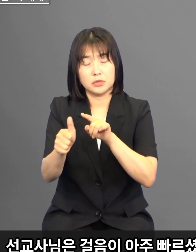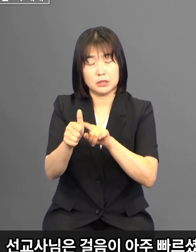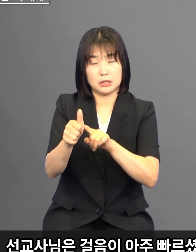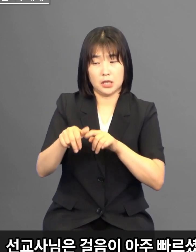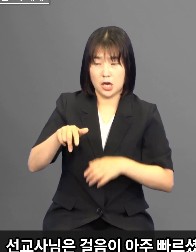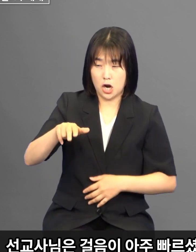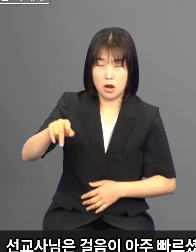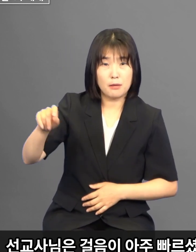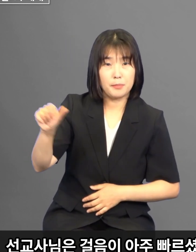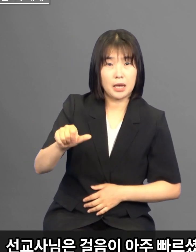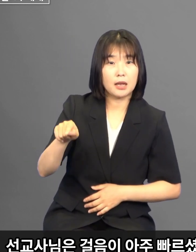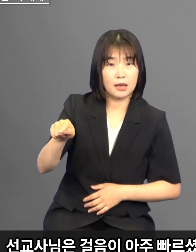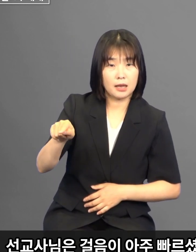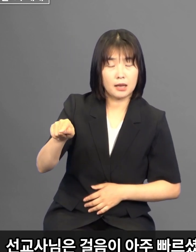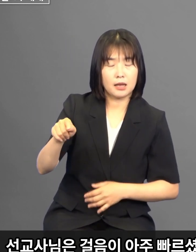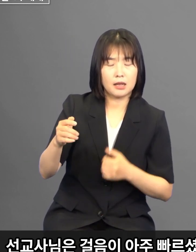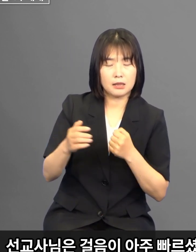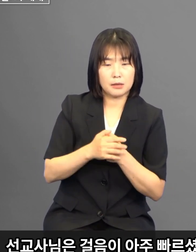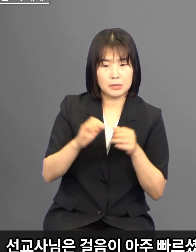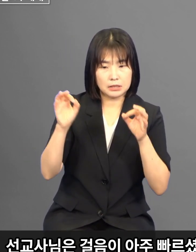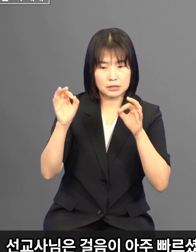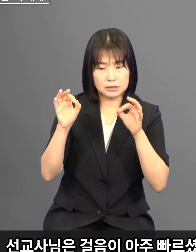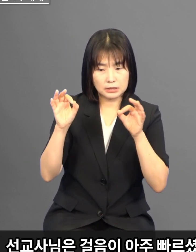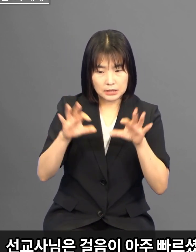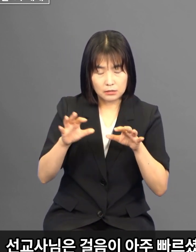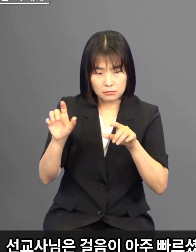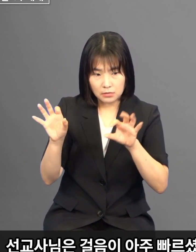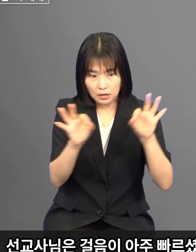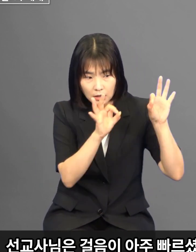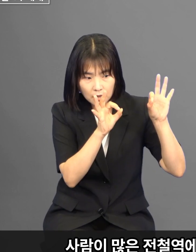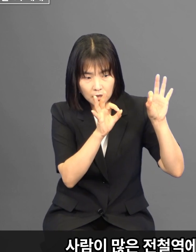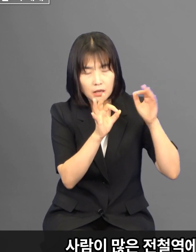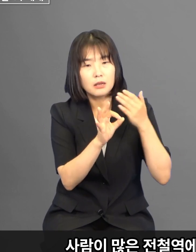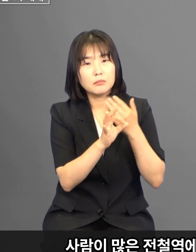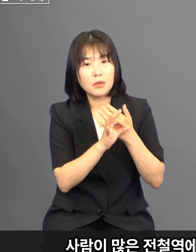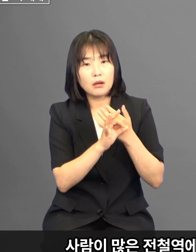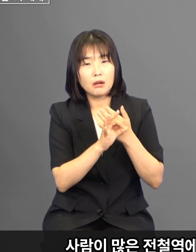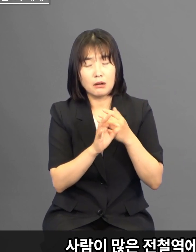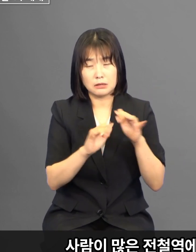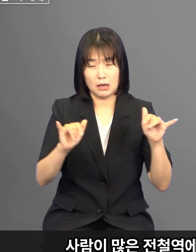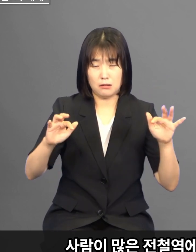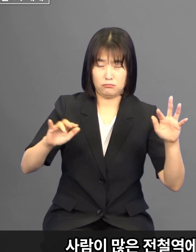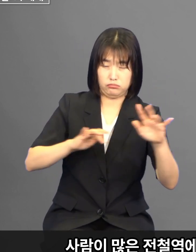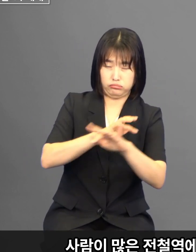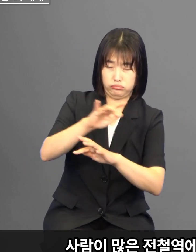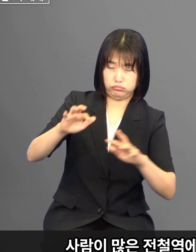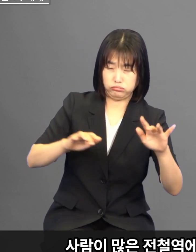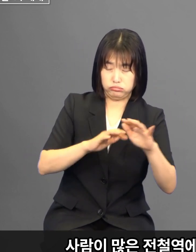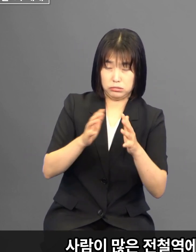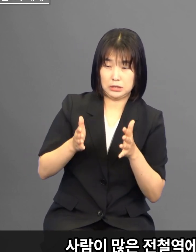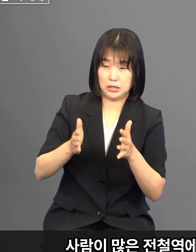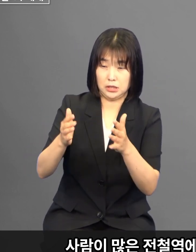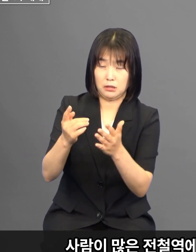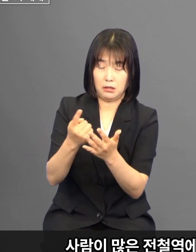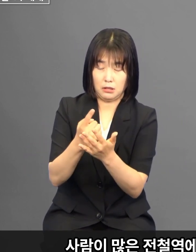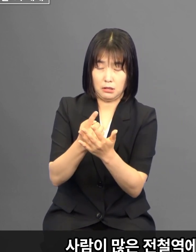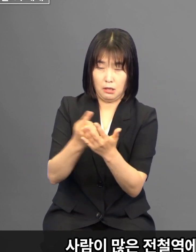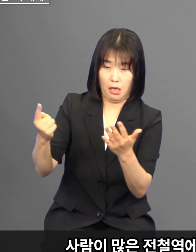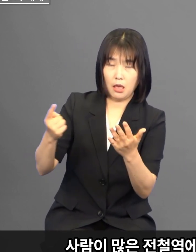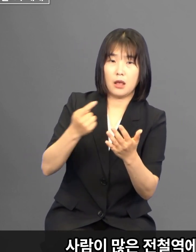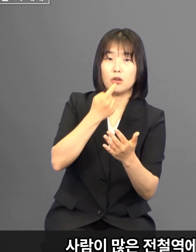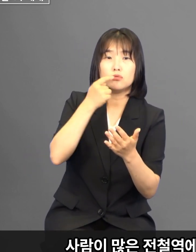아주 빠르셨기 때문에 잠시라도 선교사님께 눈을 떼면 사람이 많은 전철역에서 자칫 길을 잃기가